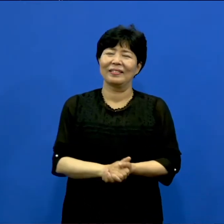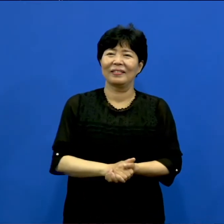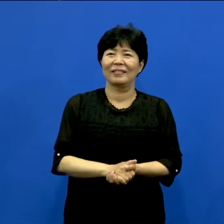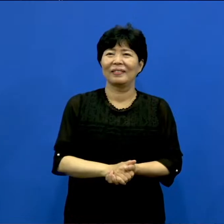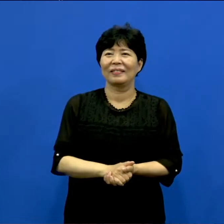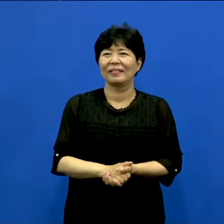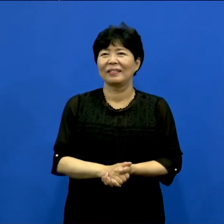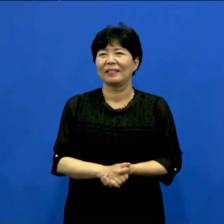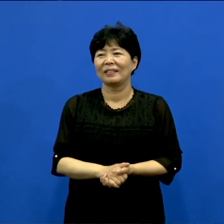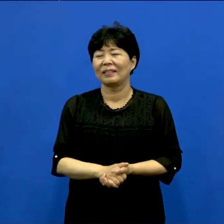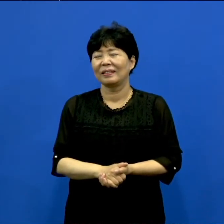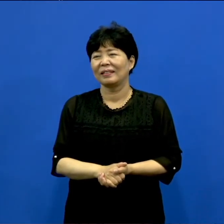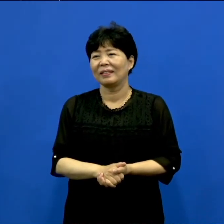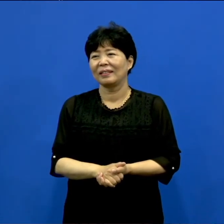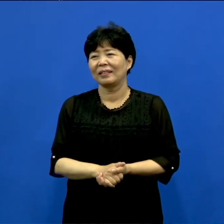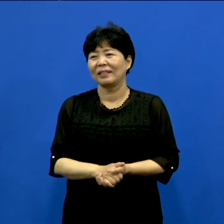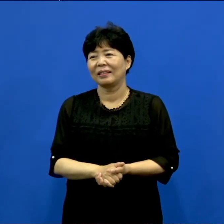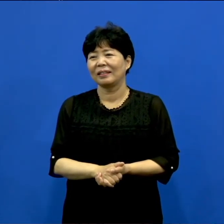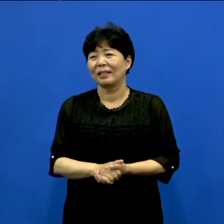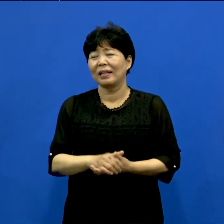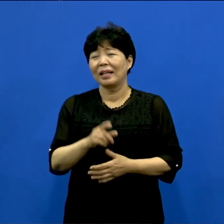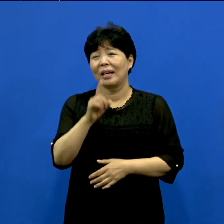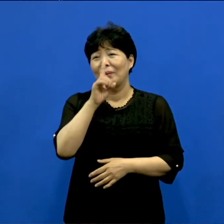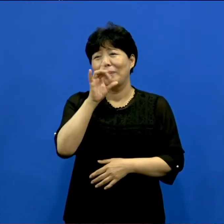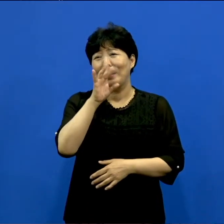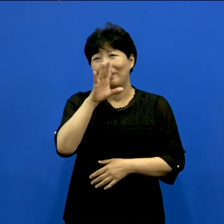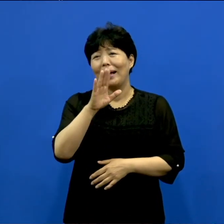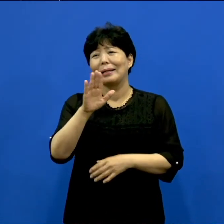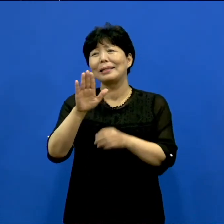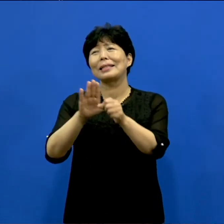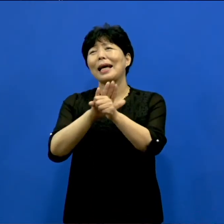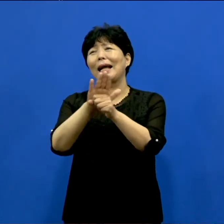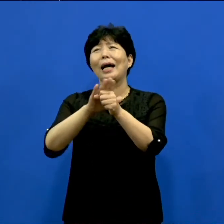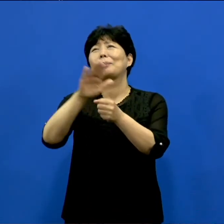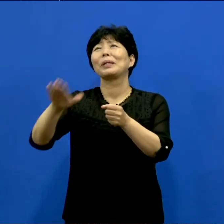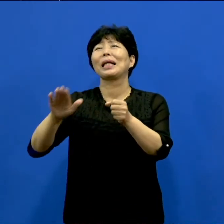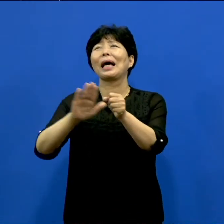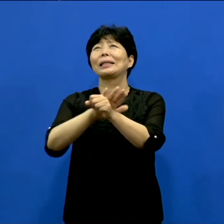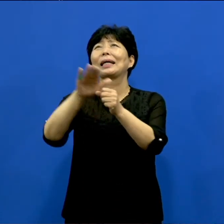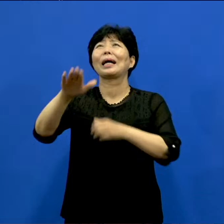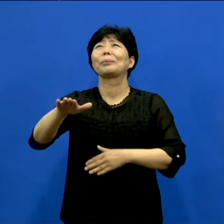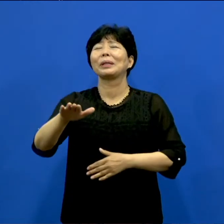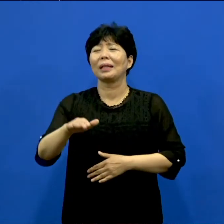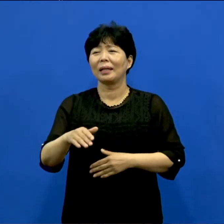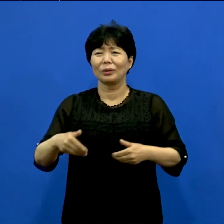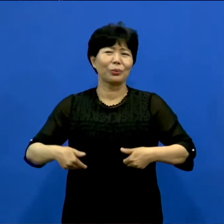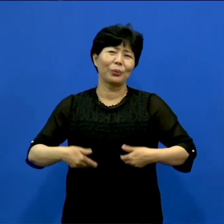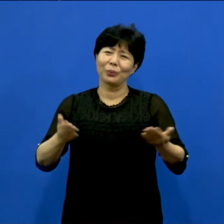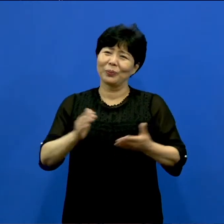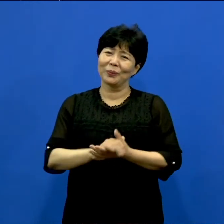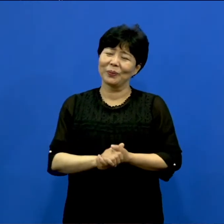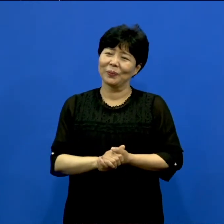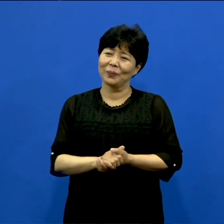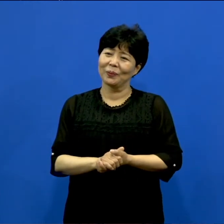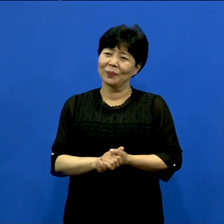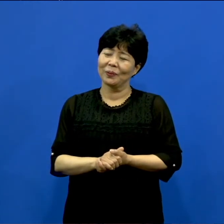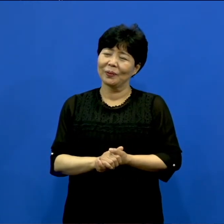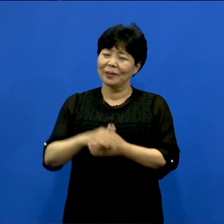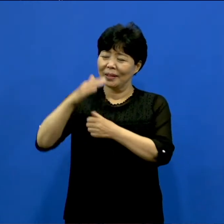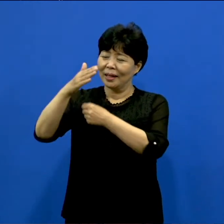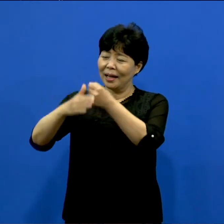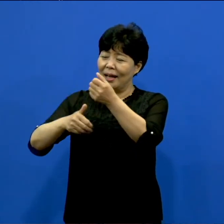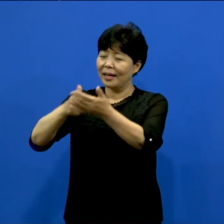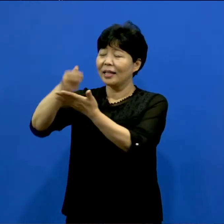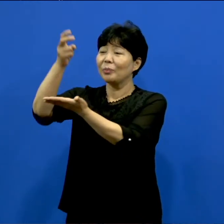내가 사랑한다고 얘기 아무리 해봐야 소용없어요. 너 내 사랑하니? 사랑하면 내 계명을 지키는 거야.